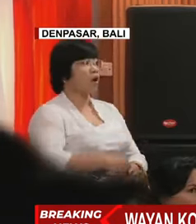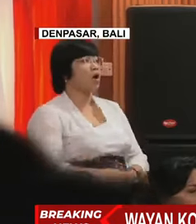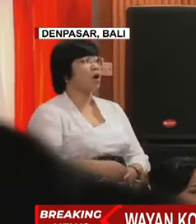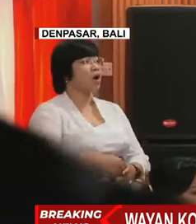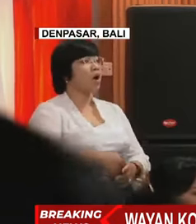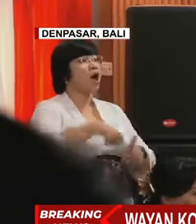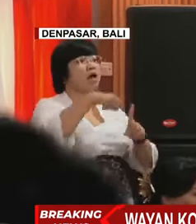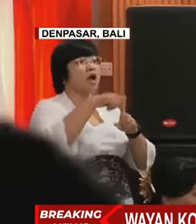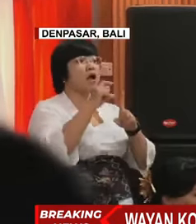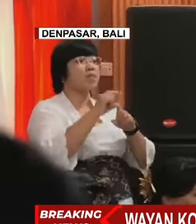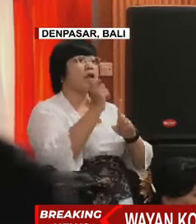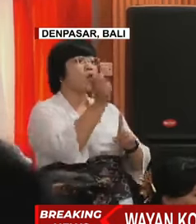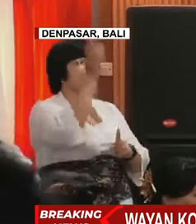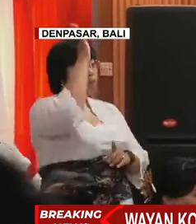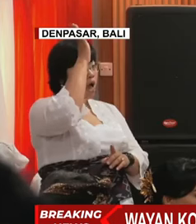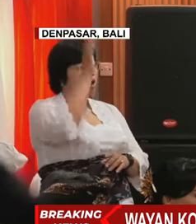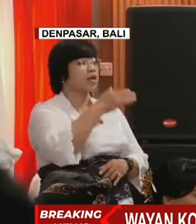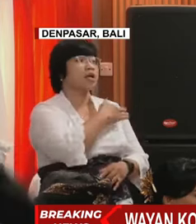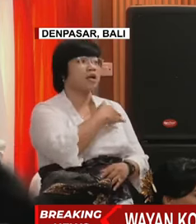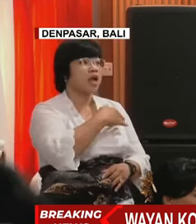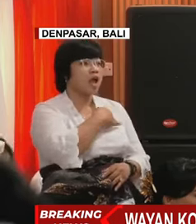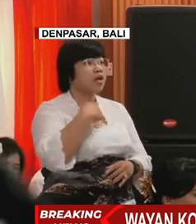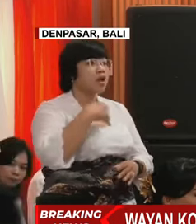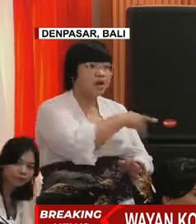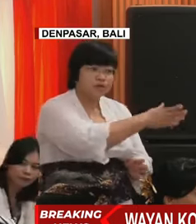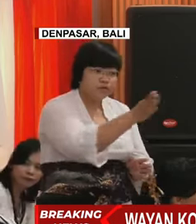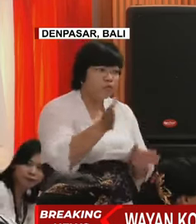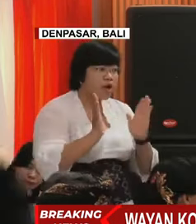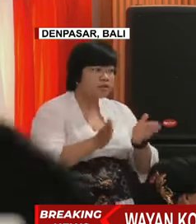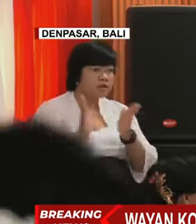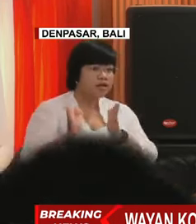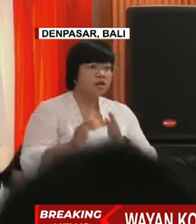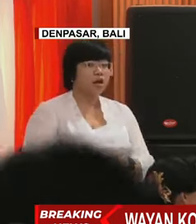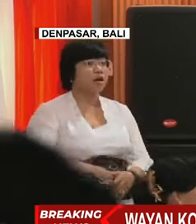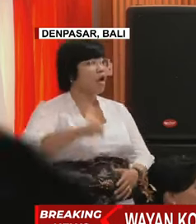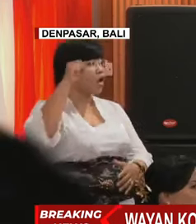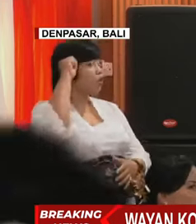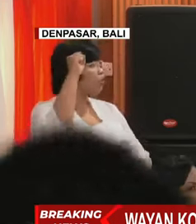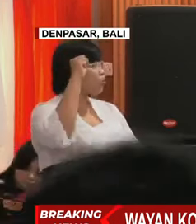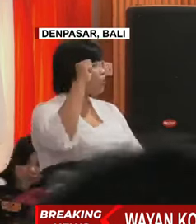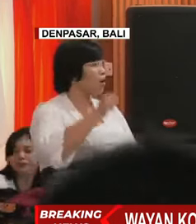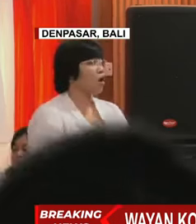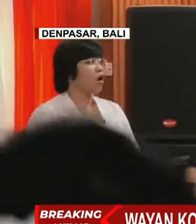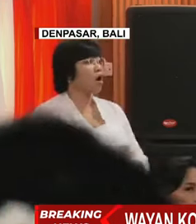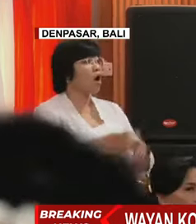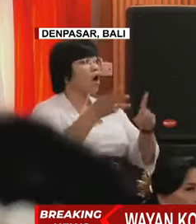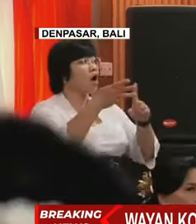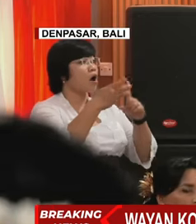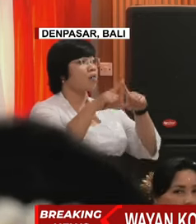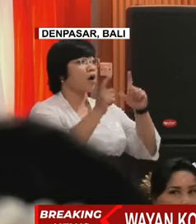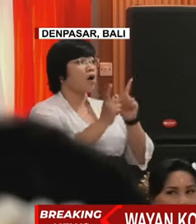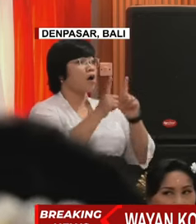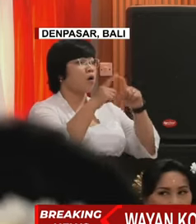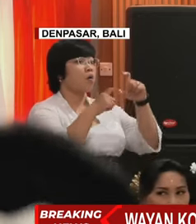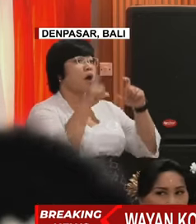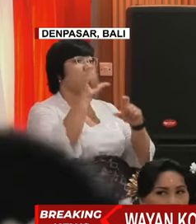Giri Prasta Giri Prasta ini adalah bupat mantan Bupati Badung ya Eh kita pernah ada eh studi di sana di